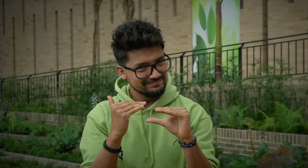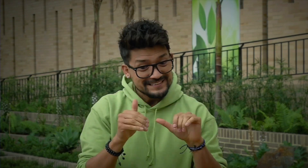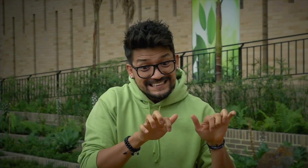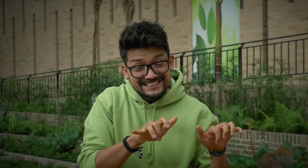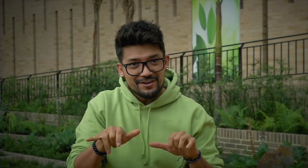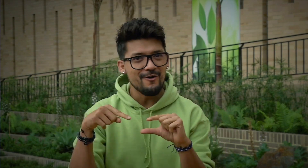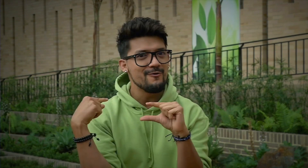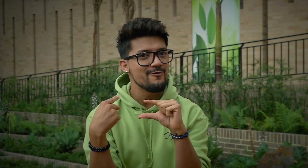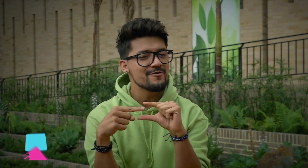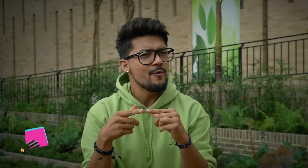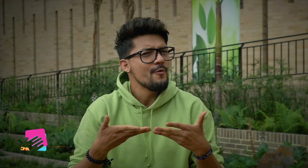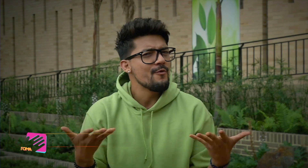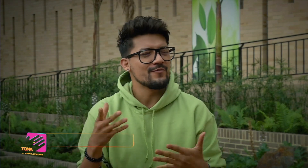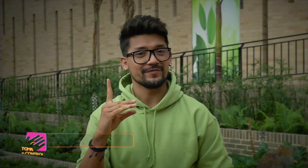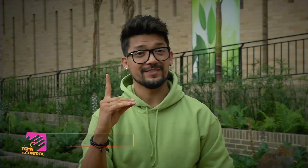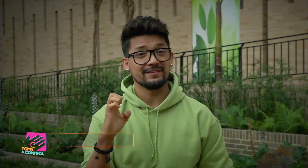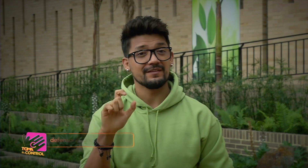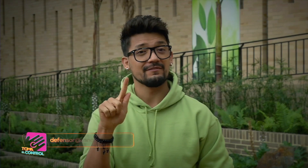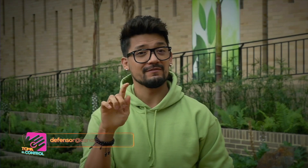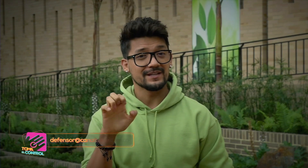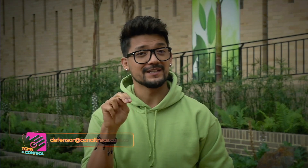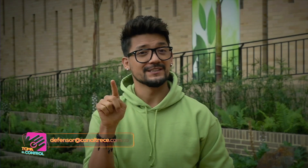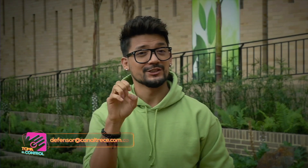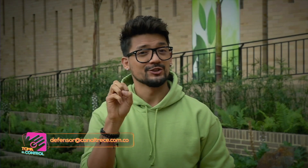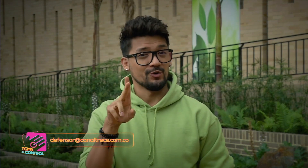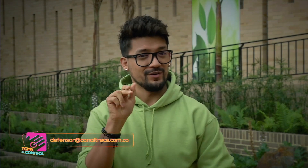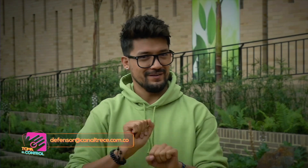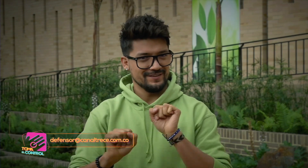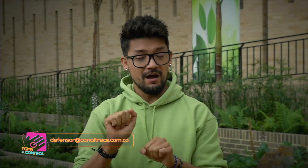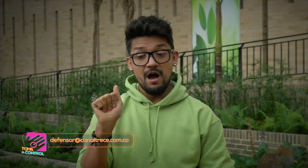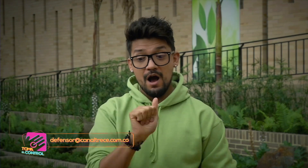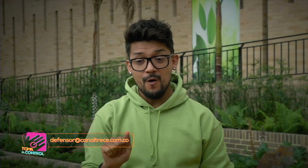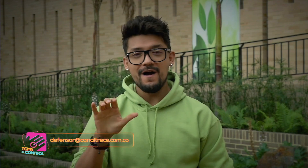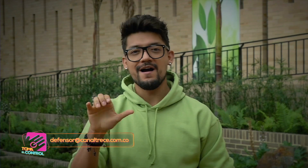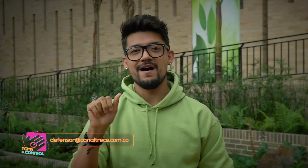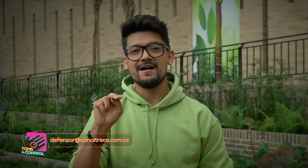Por otro lado, no olviden escribirnos a nuestro correo electrónico